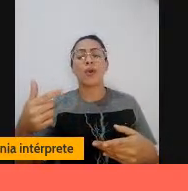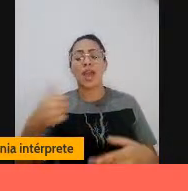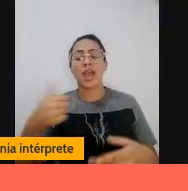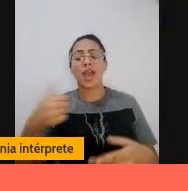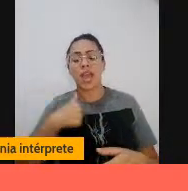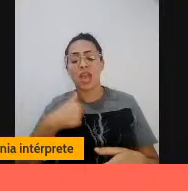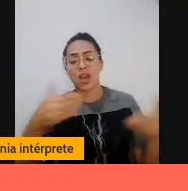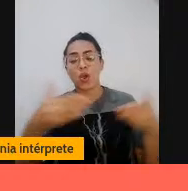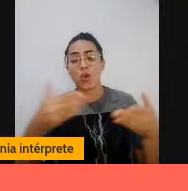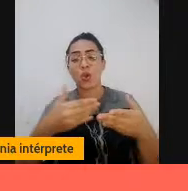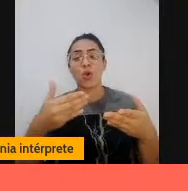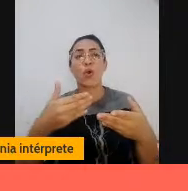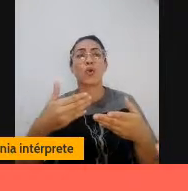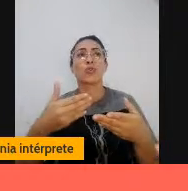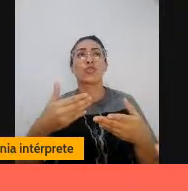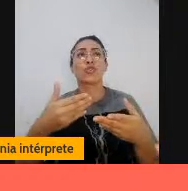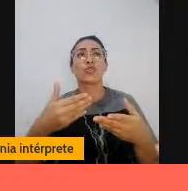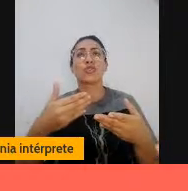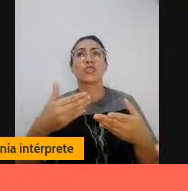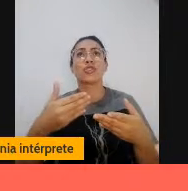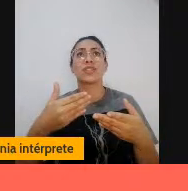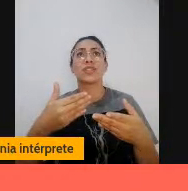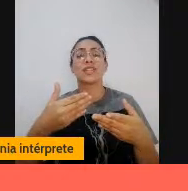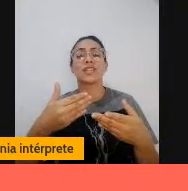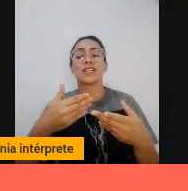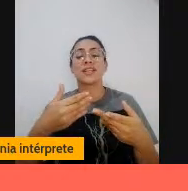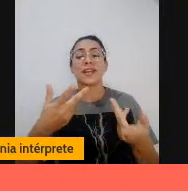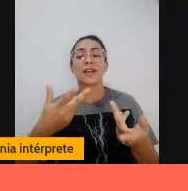uma problematização. Se